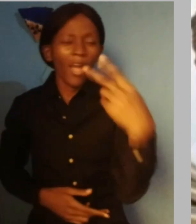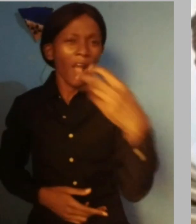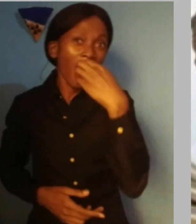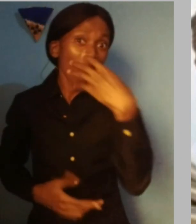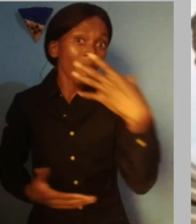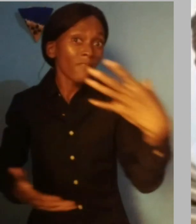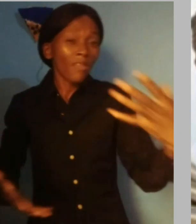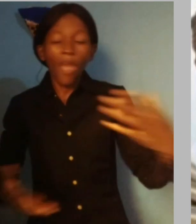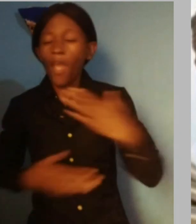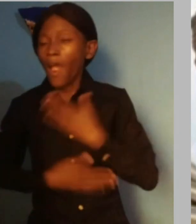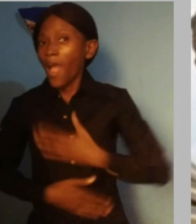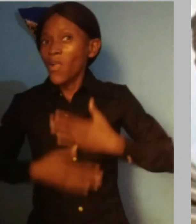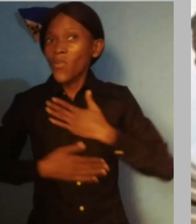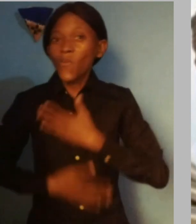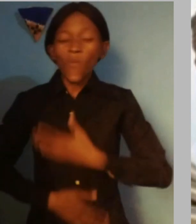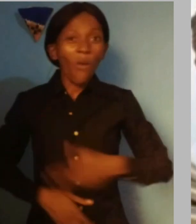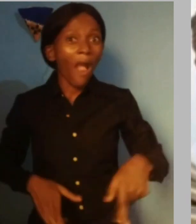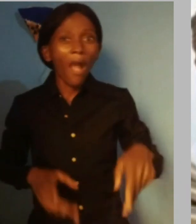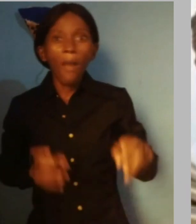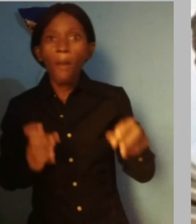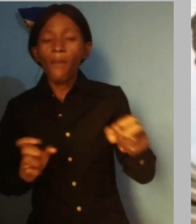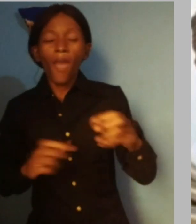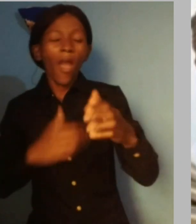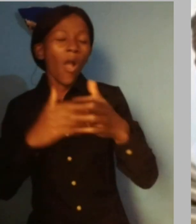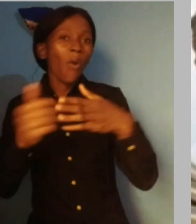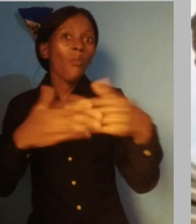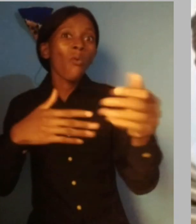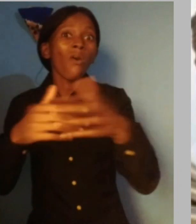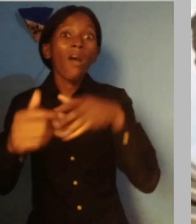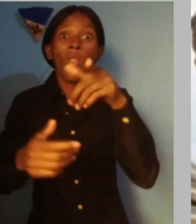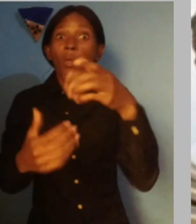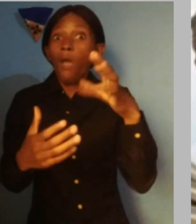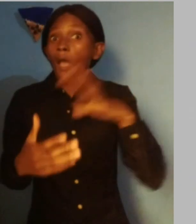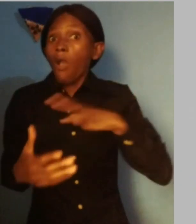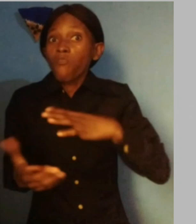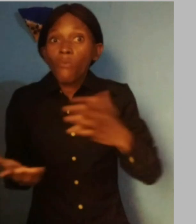joie et le bonheur.